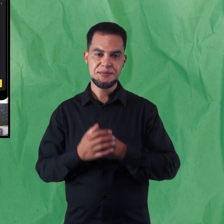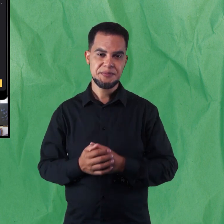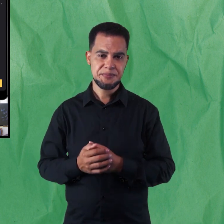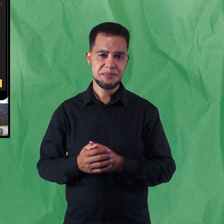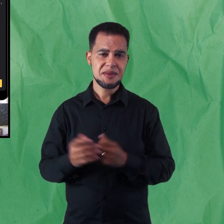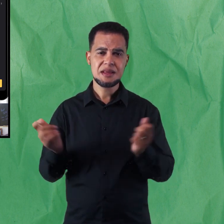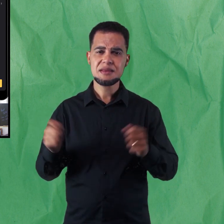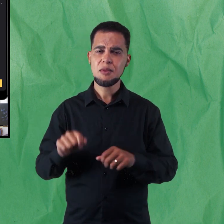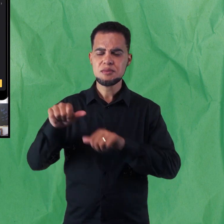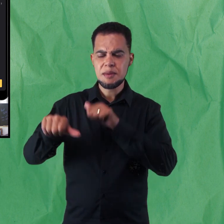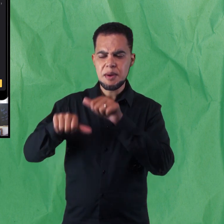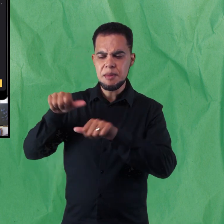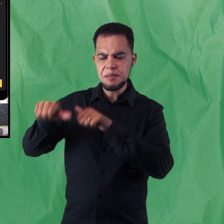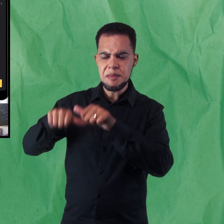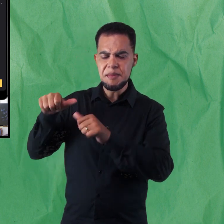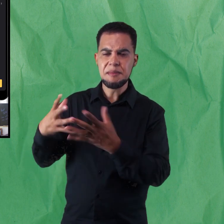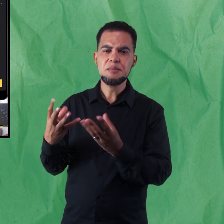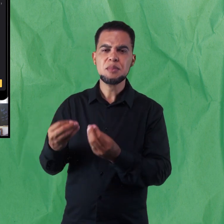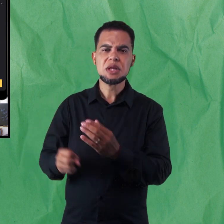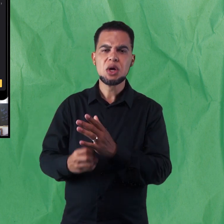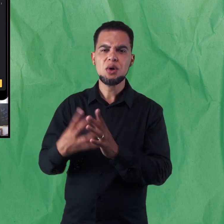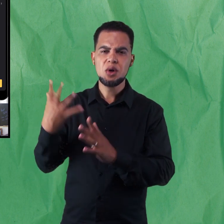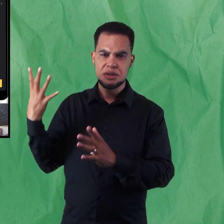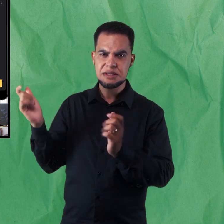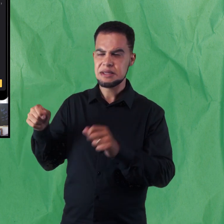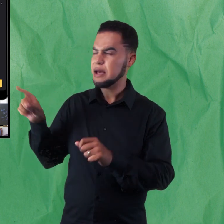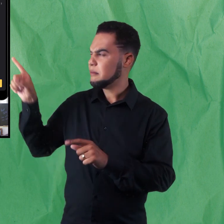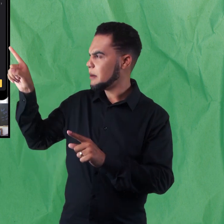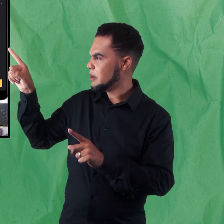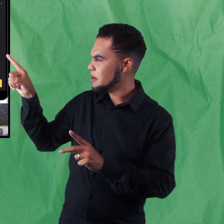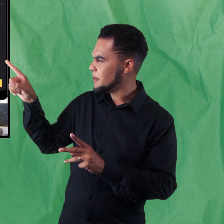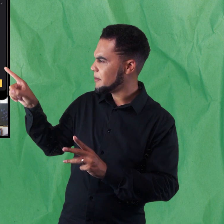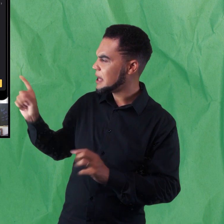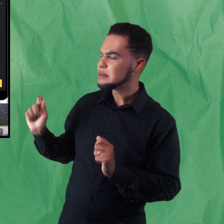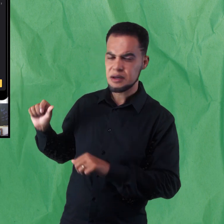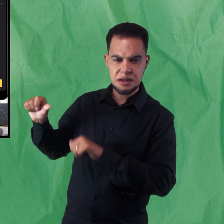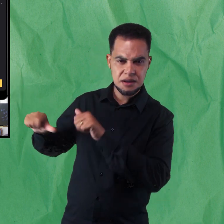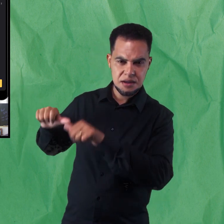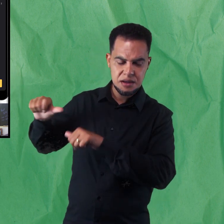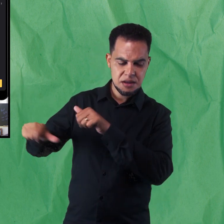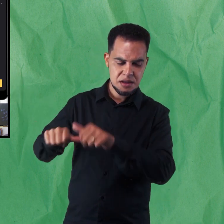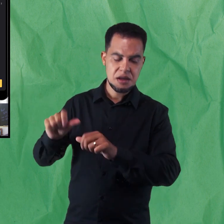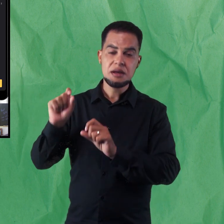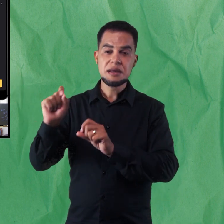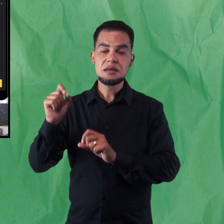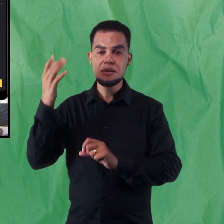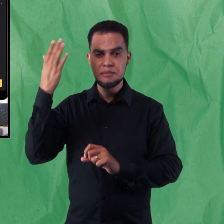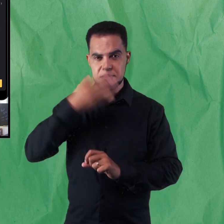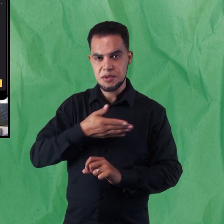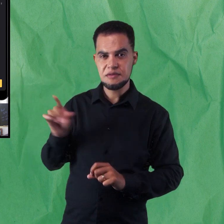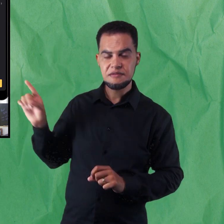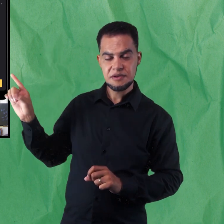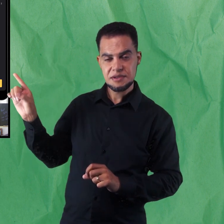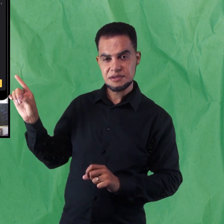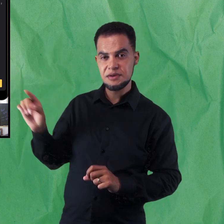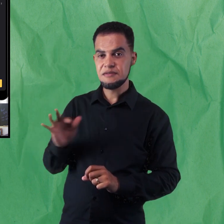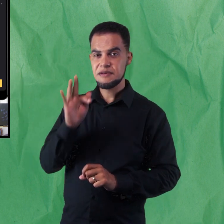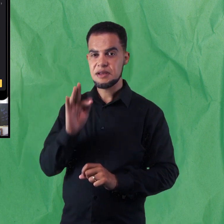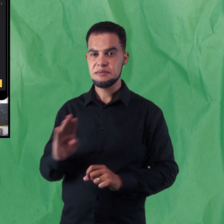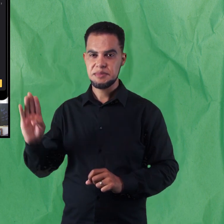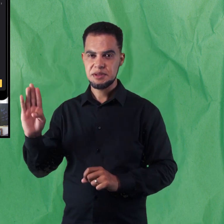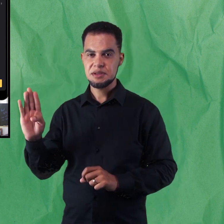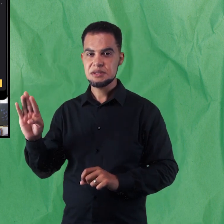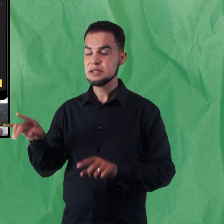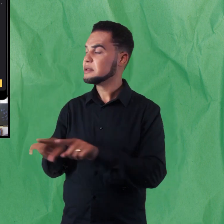então dá para atualizar muita coisa lá nesse usuário. Tá? E aqui, quem que é o Provider ID? É o Firebase,